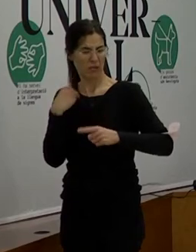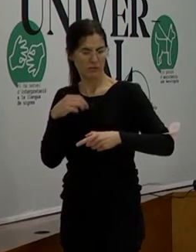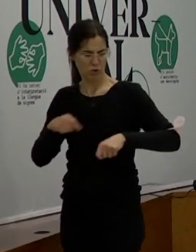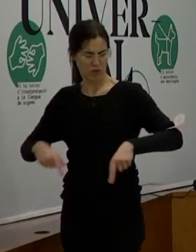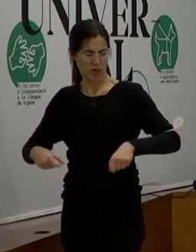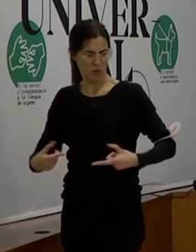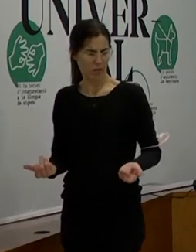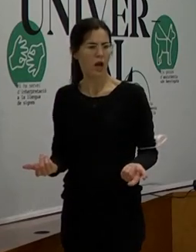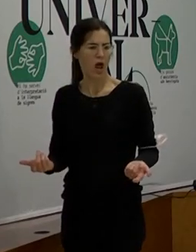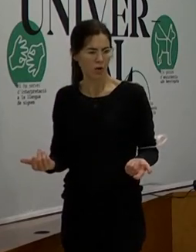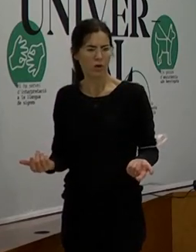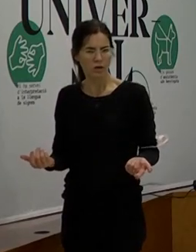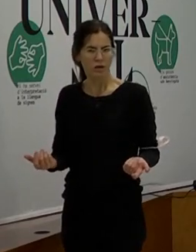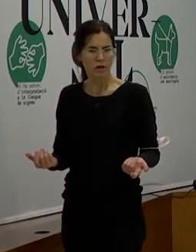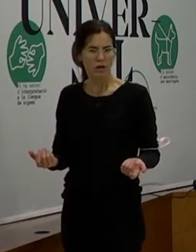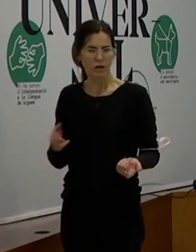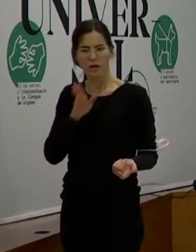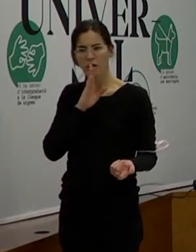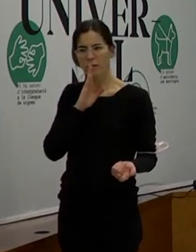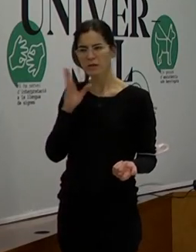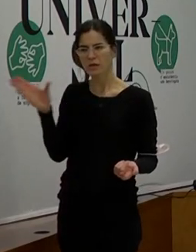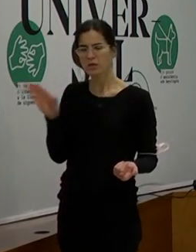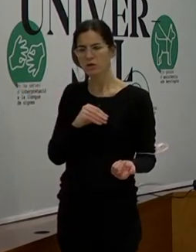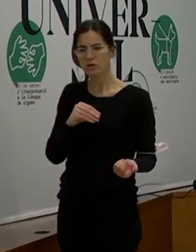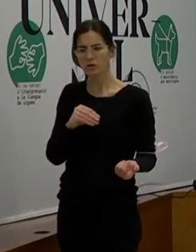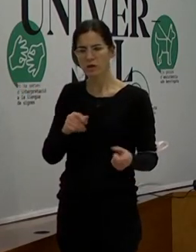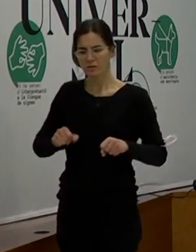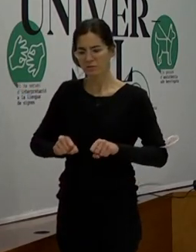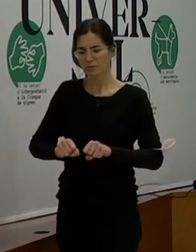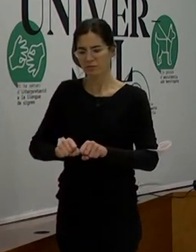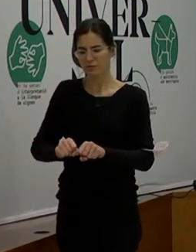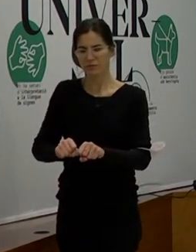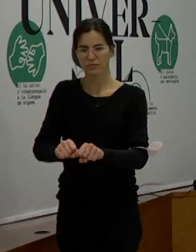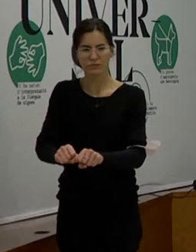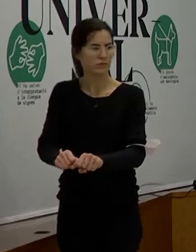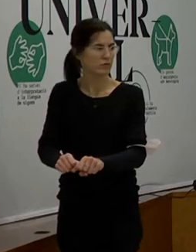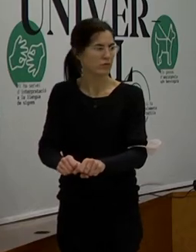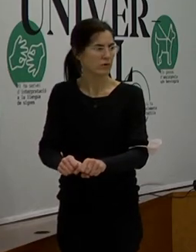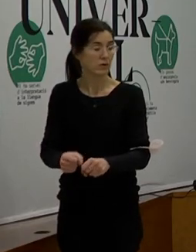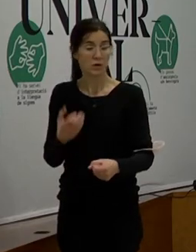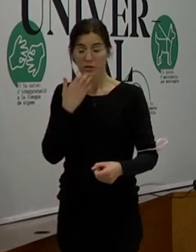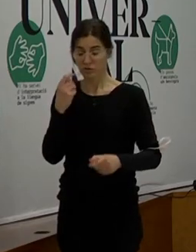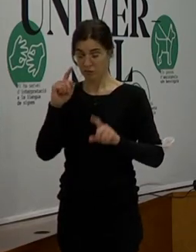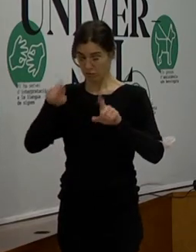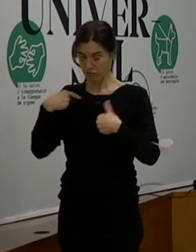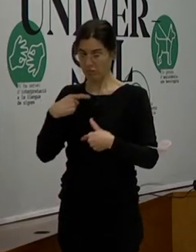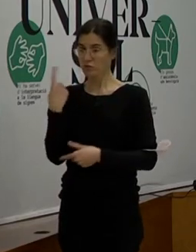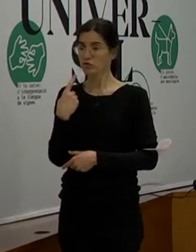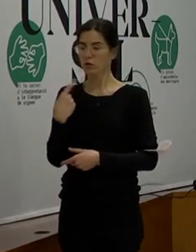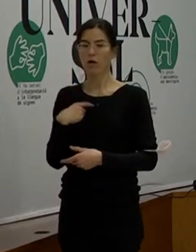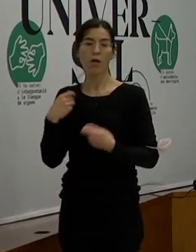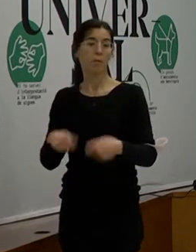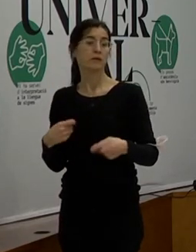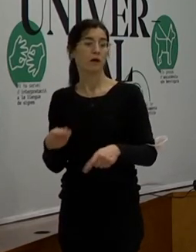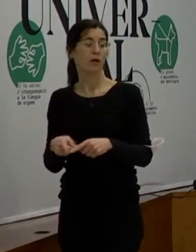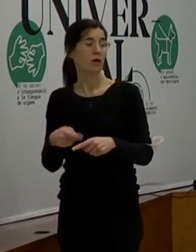eh? Diu, claro. El que passa és que totes les empenyen. I clar, els que anem sols és una llauna. Perquè a